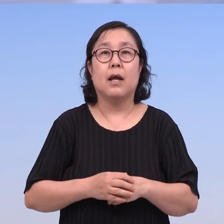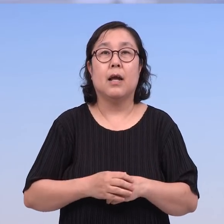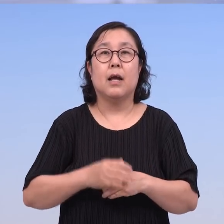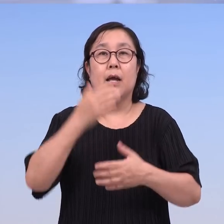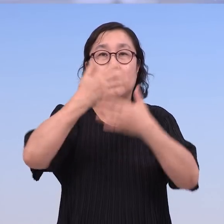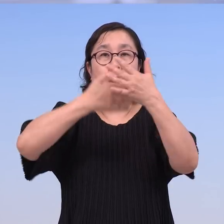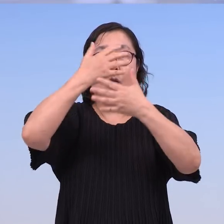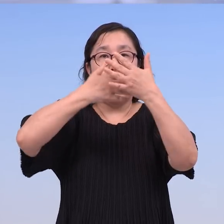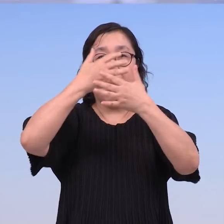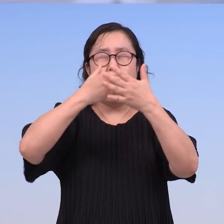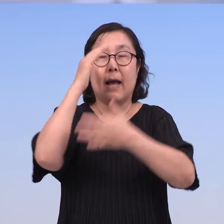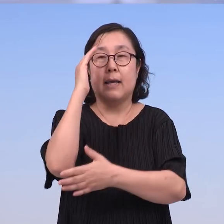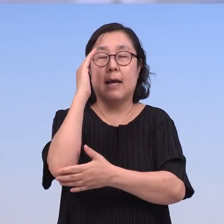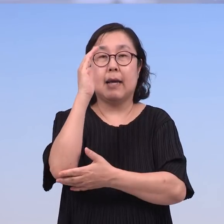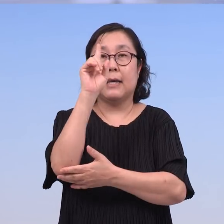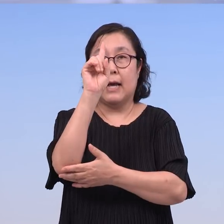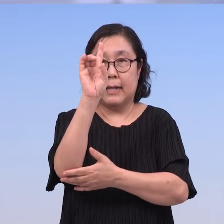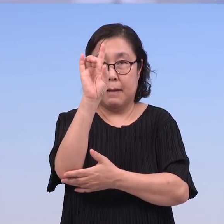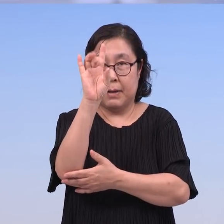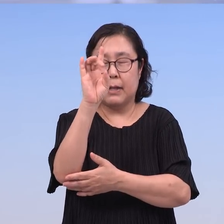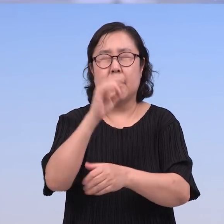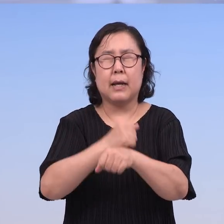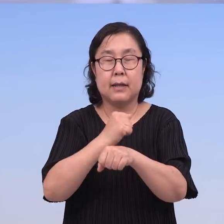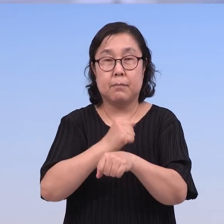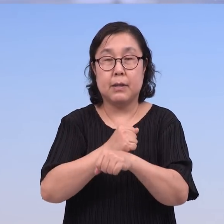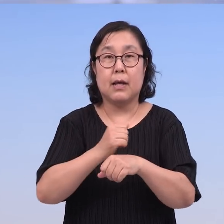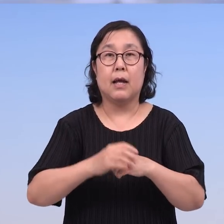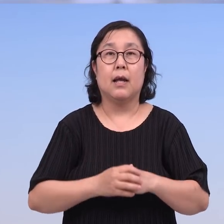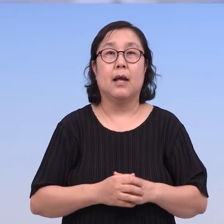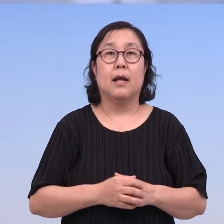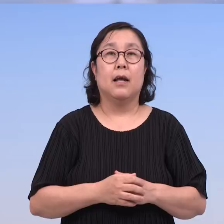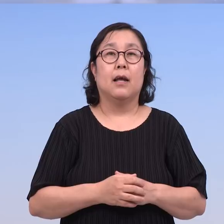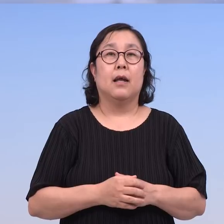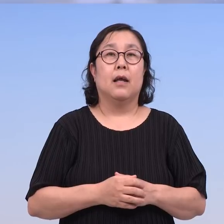영화 이야기 하나만 해드리고 말씀을 마칠게요.